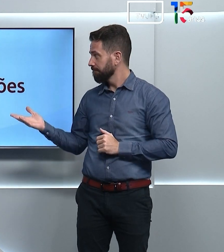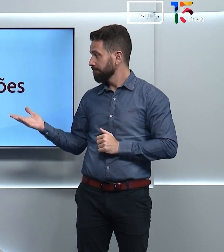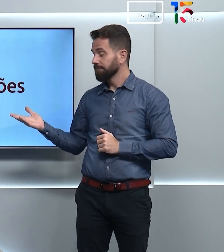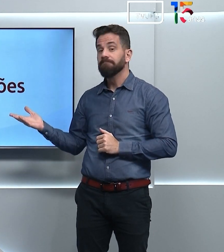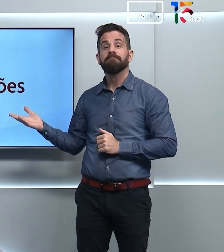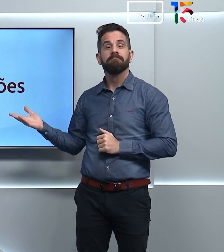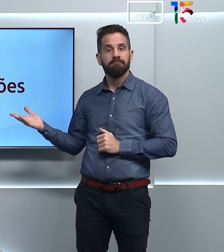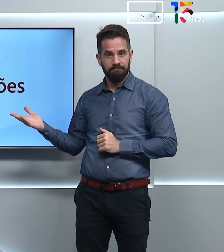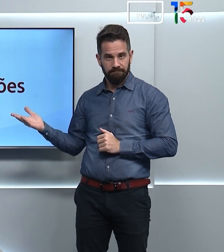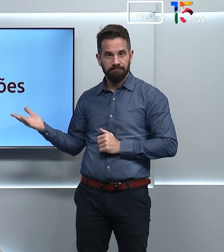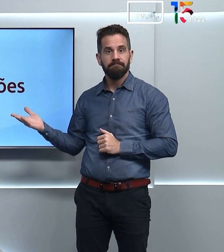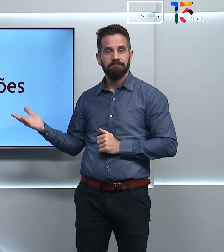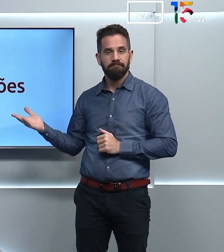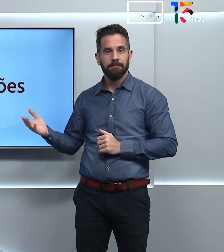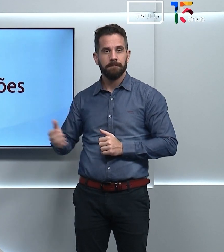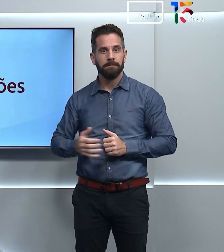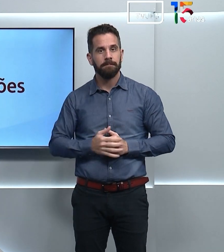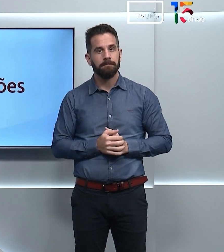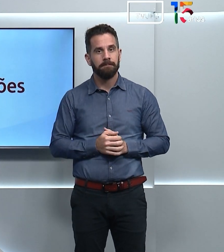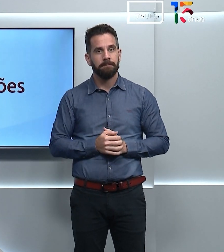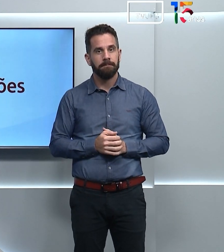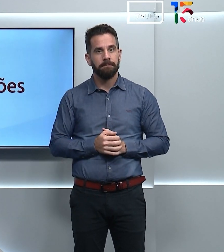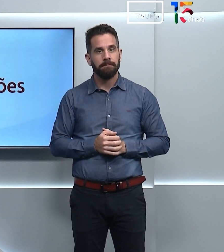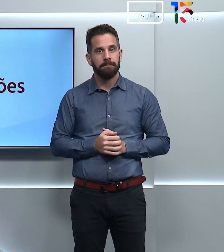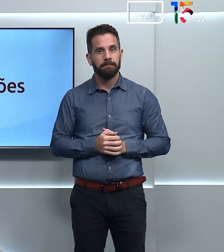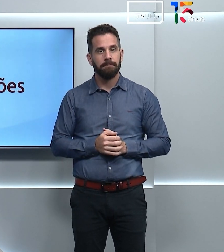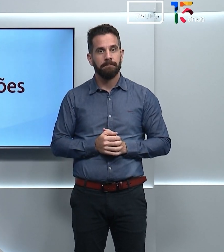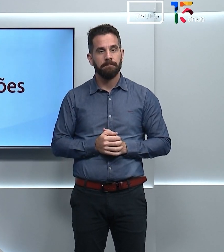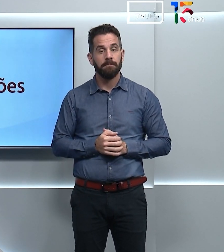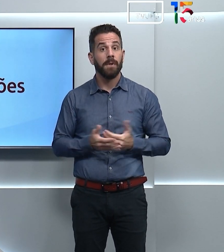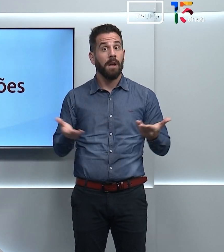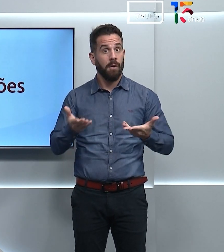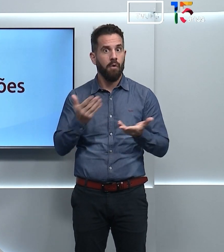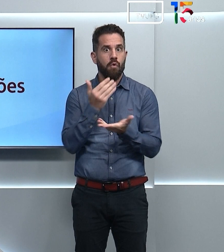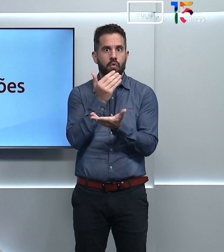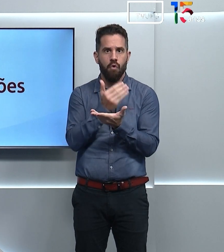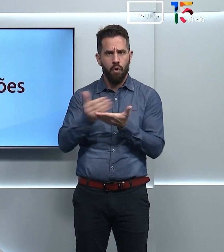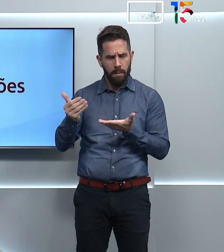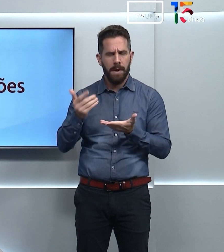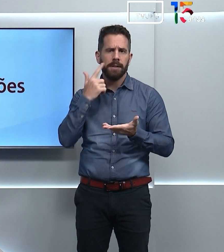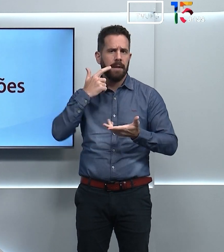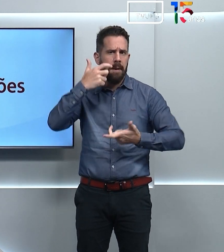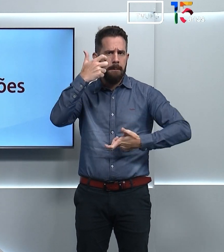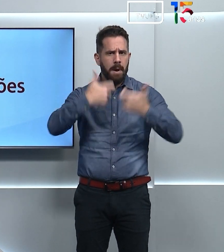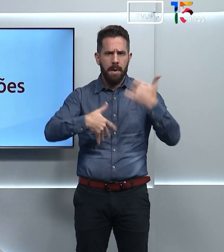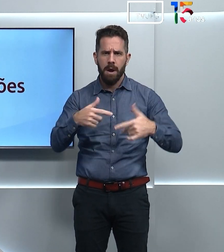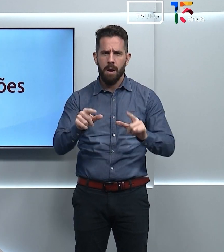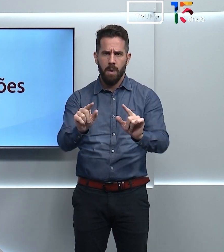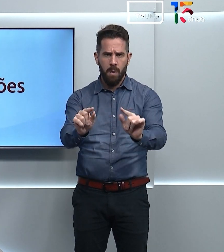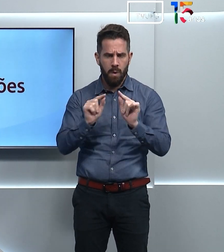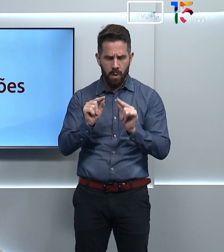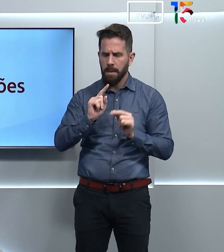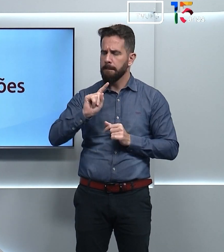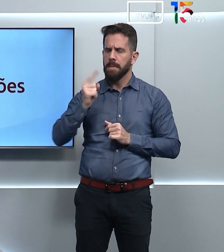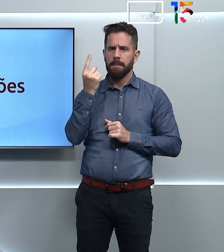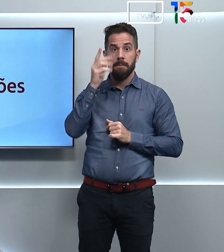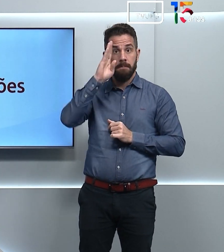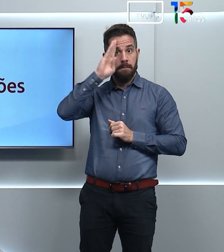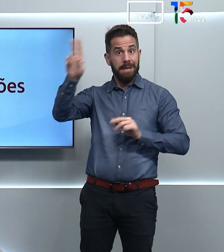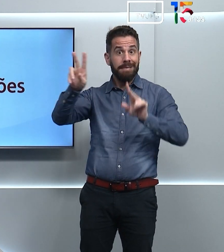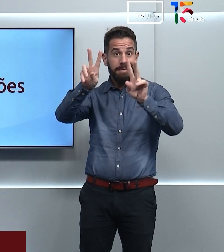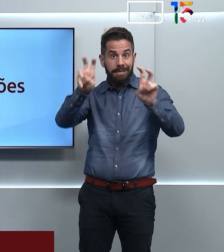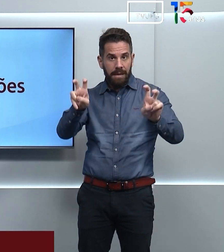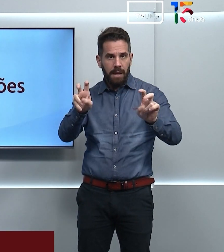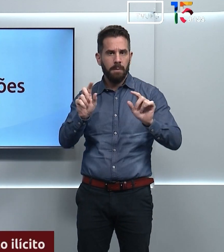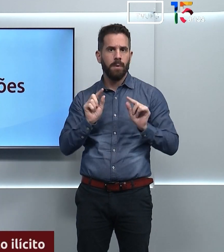onde está a logo e o nome do programa. Bom, e para começar o Conexões de hoje, a gente já vai para o nosso principal